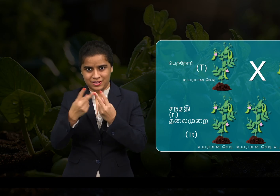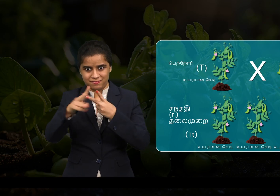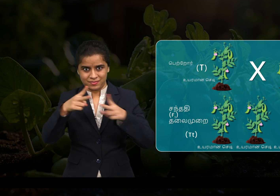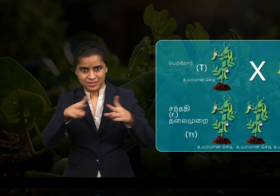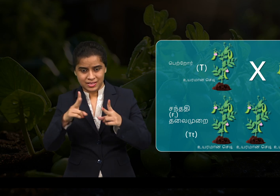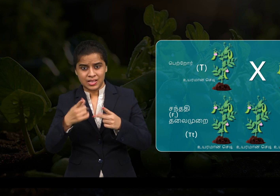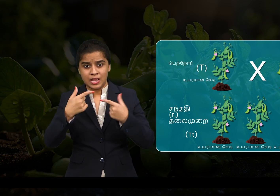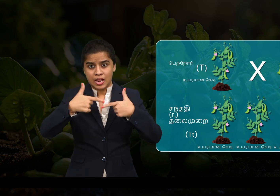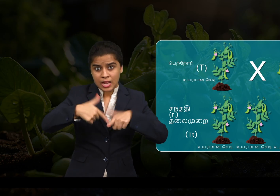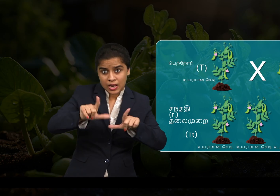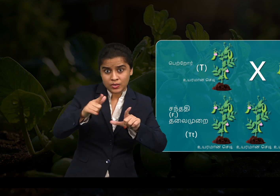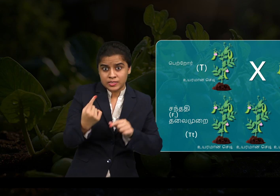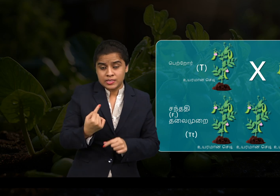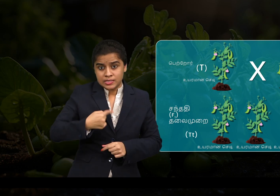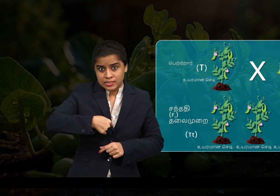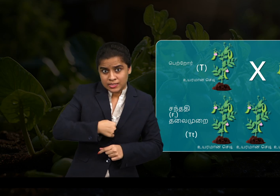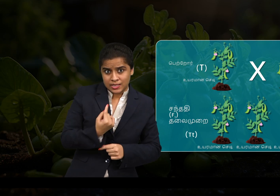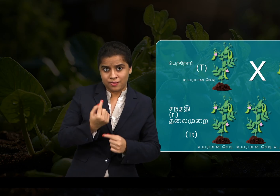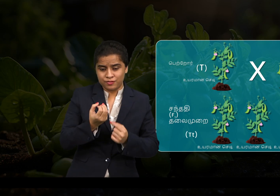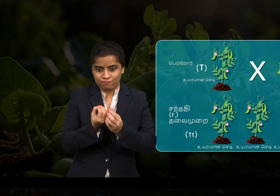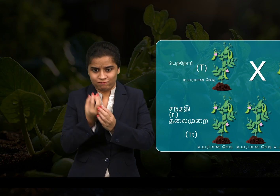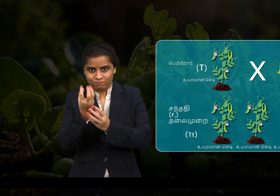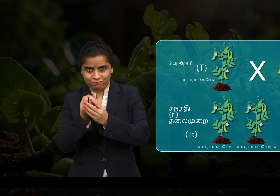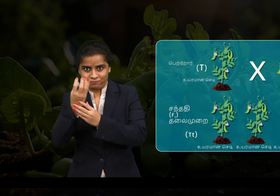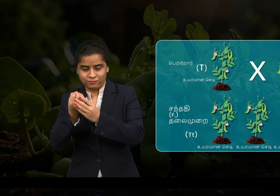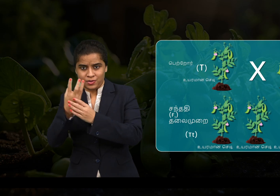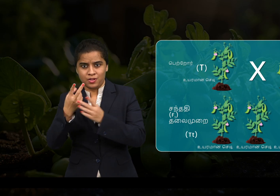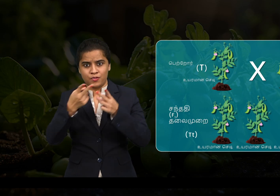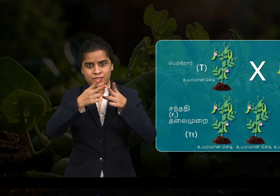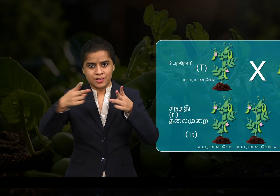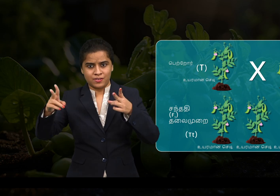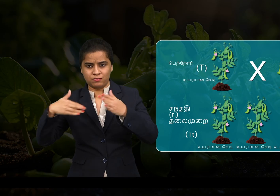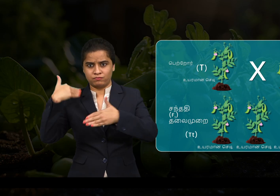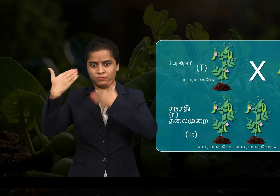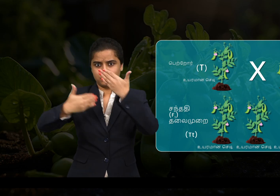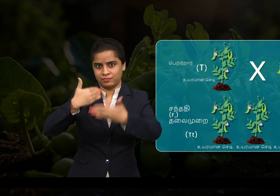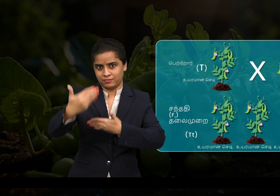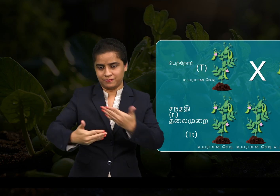ஒவ்வொரு மாறுபட்ட வடிவங்களின் உண்மையான இனப்பெருக்க வகைகளை பெற்றார்.